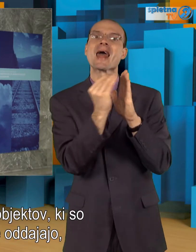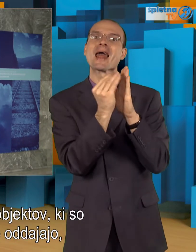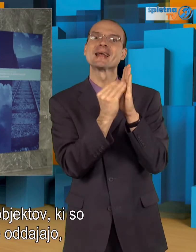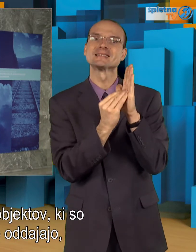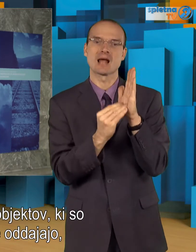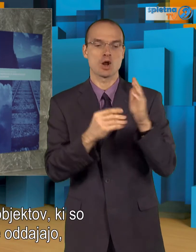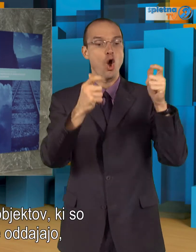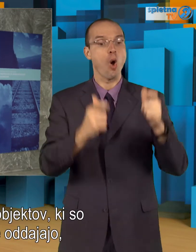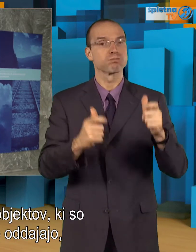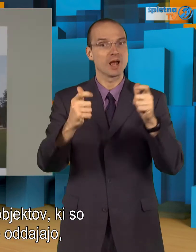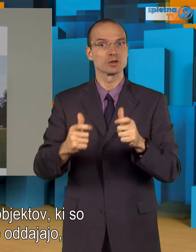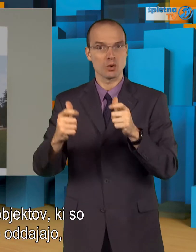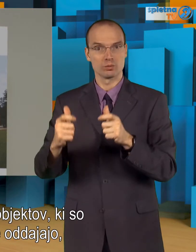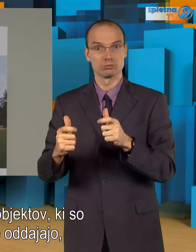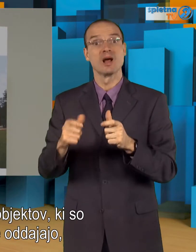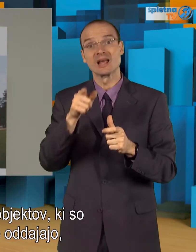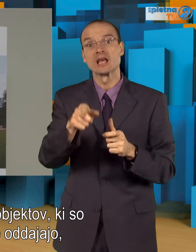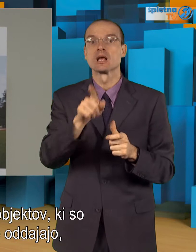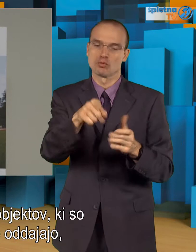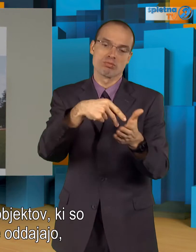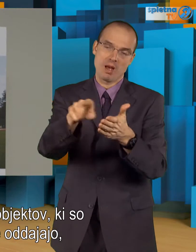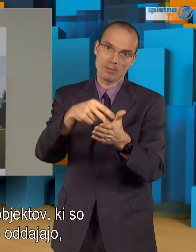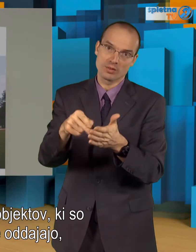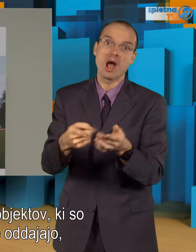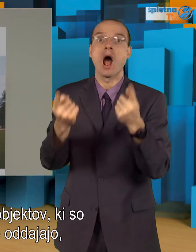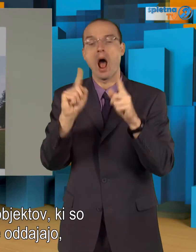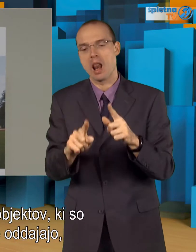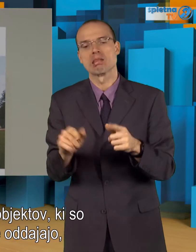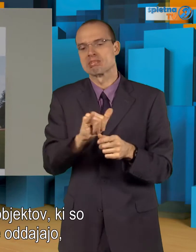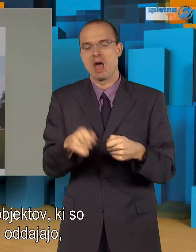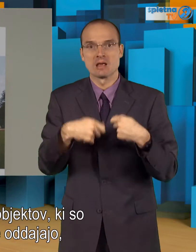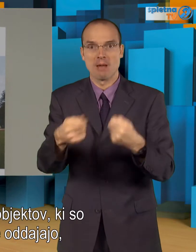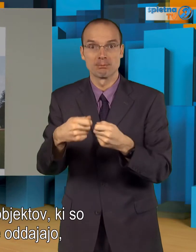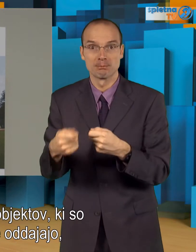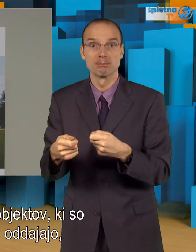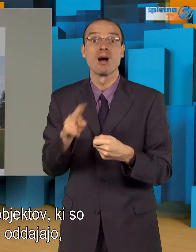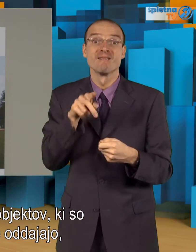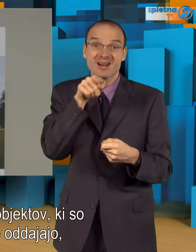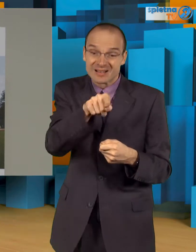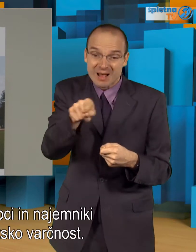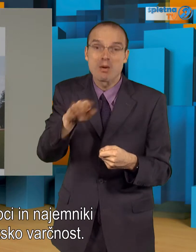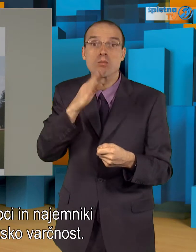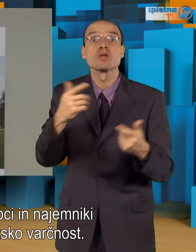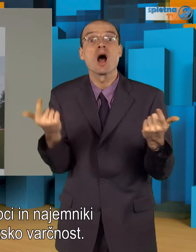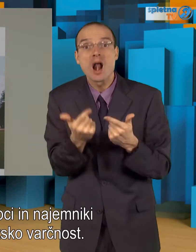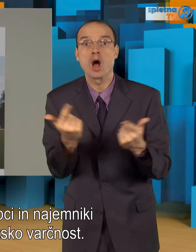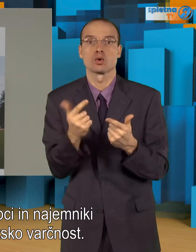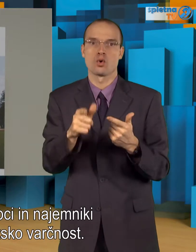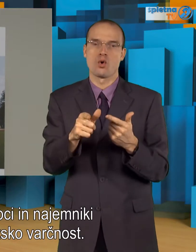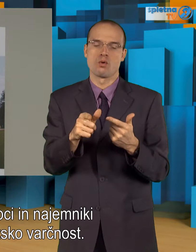se oddajajo, v katerem bodo lahko kupci in najemniki preverili njihovo energetsko varčnost.